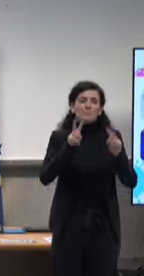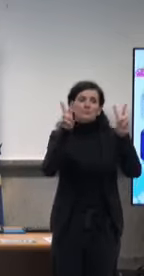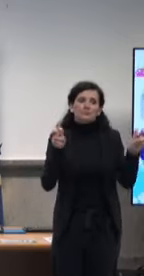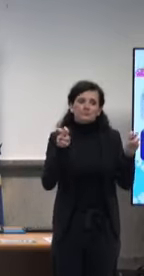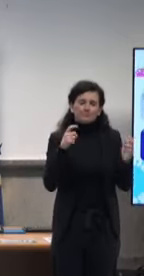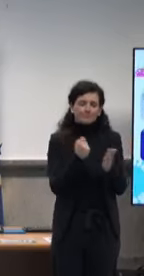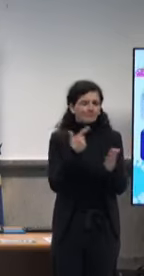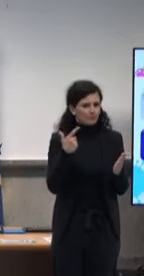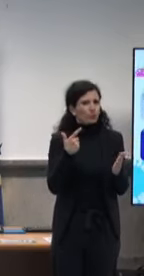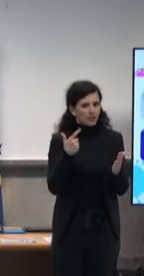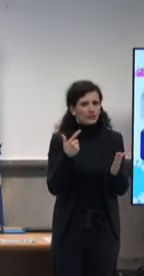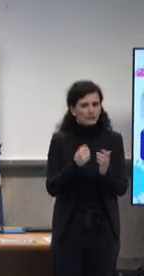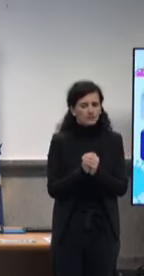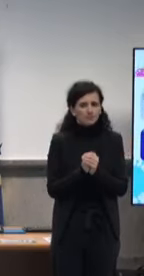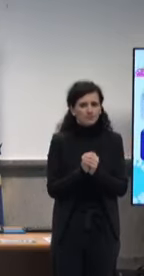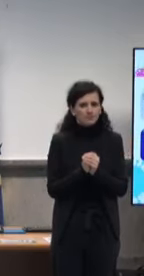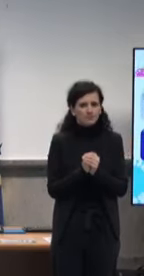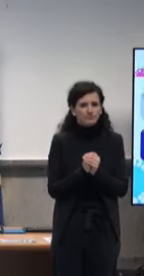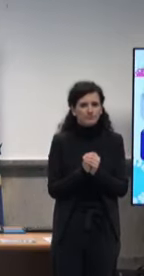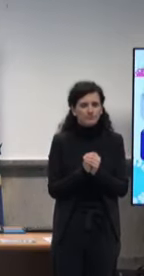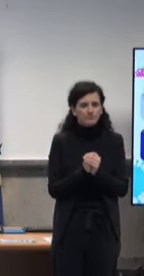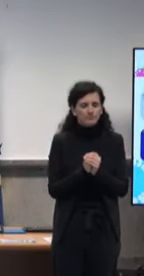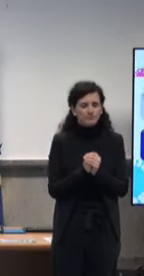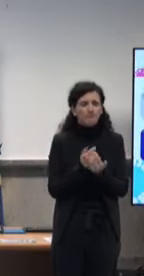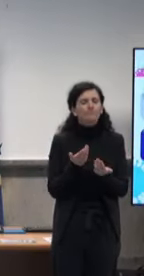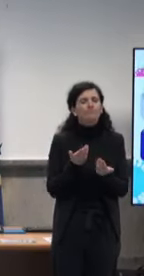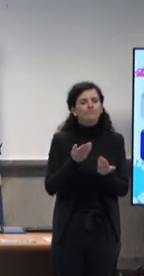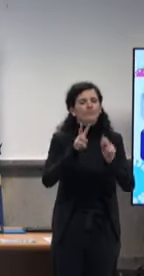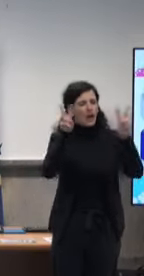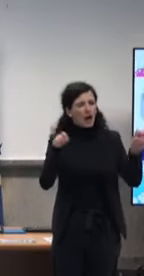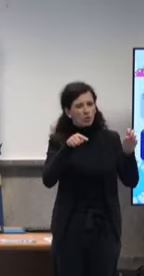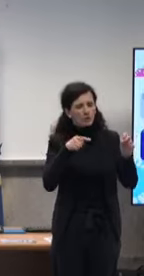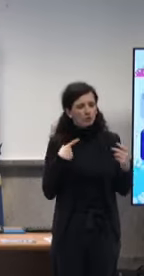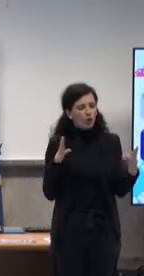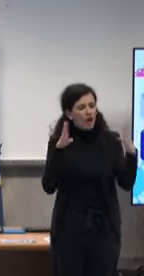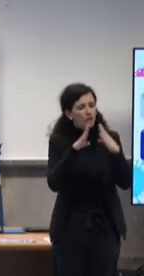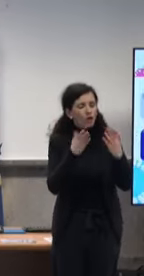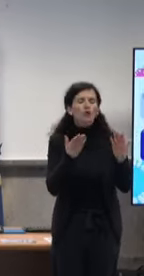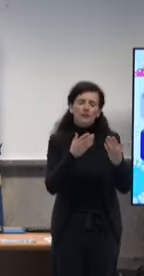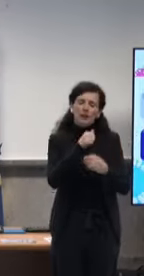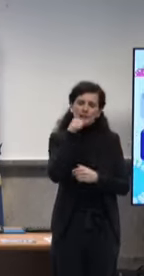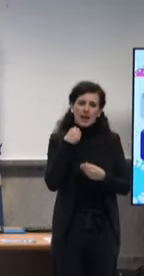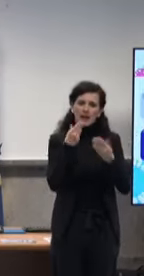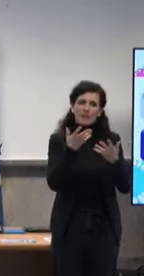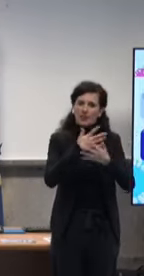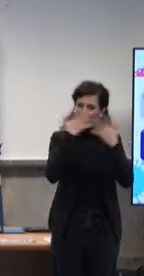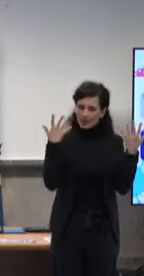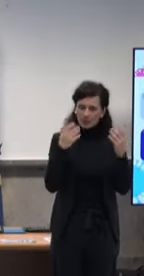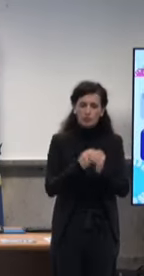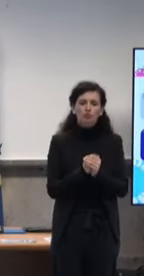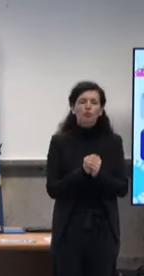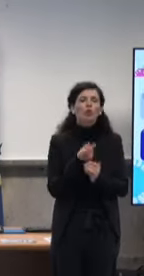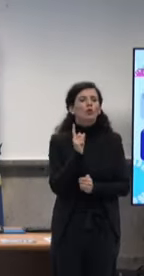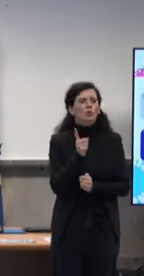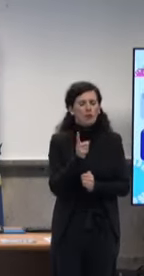affrontando ma un tema che per essere affrontato ha bisogno di alcuni elementi di chiarimento 1 fino ad oggi i tamponi sono